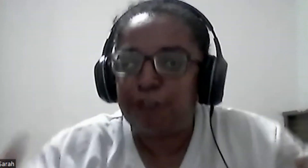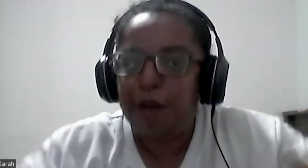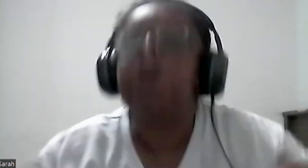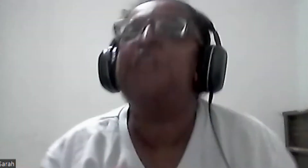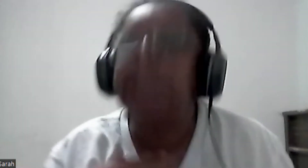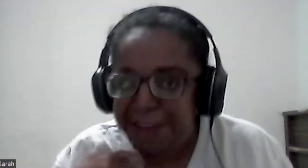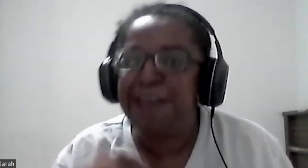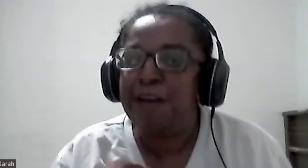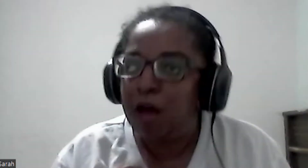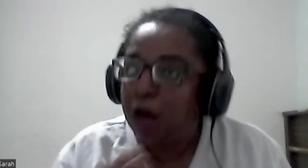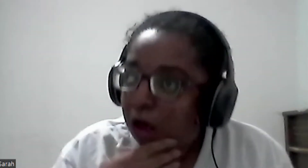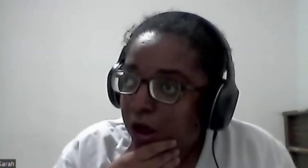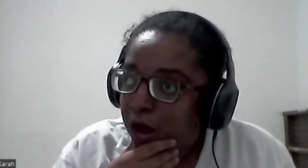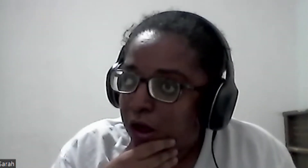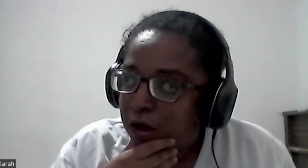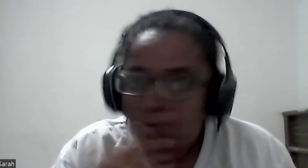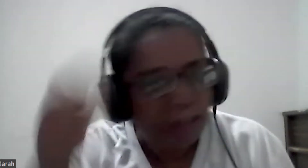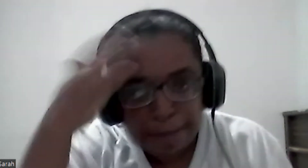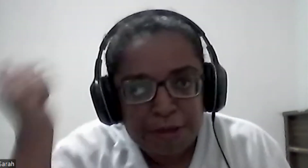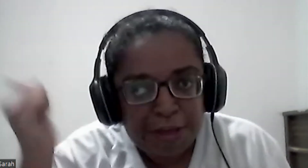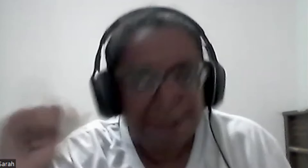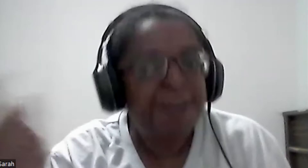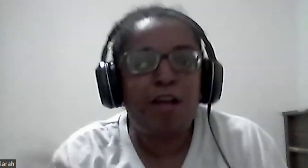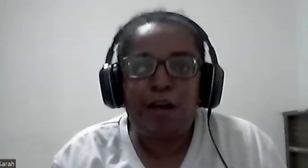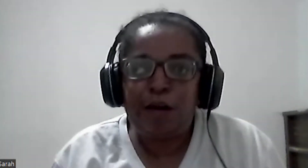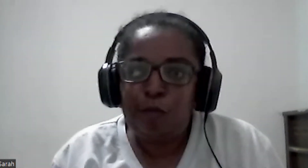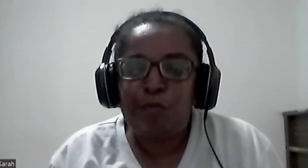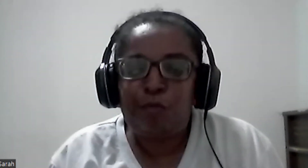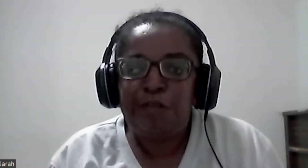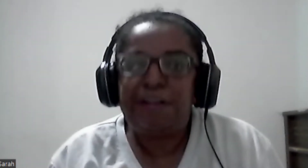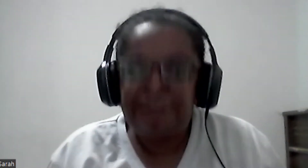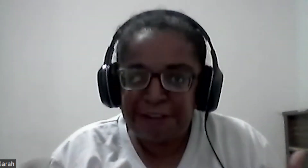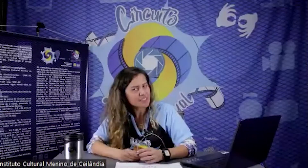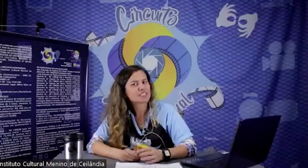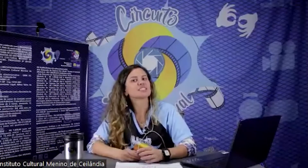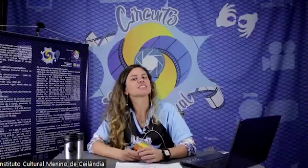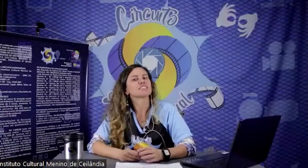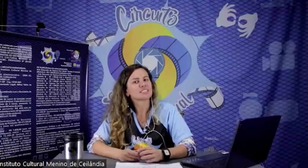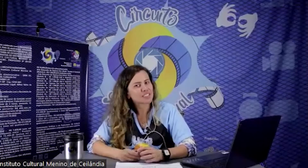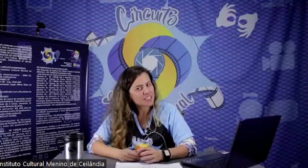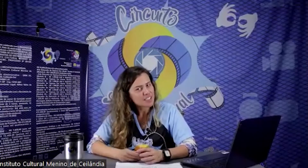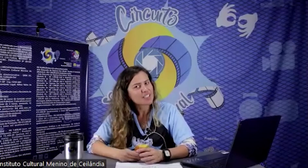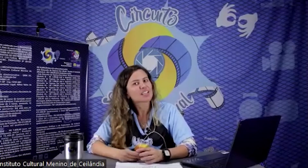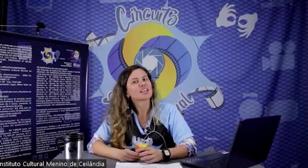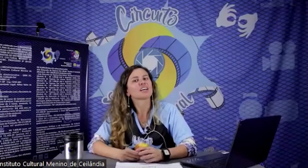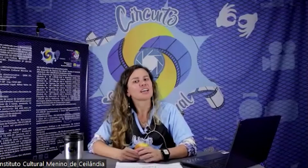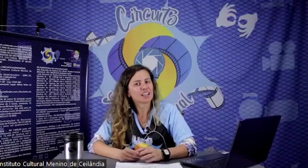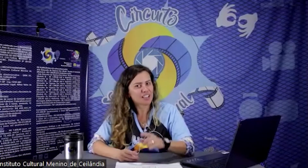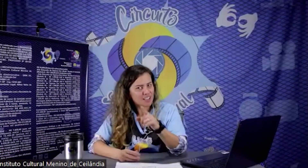show, sei. Não sabia, não. Tá Né? vendo? Quer dizer, não sabia que tinha a previdência,